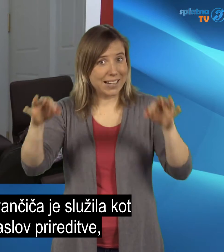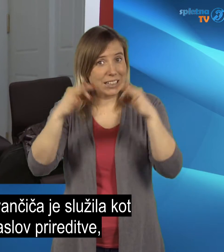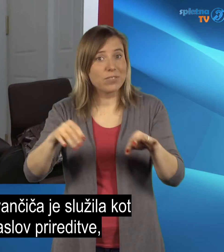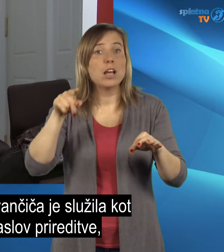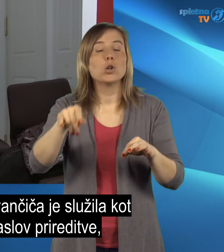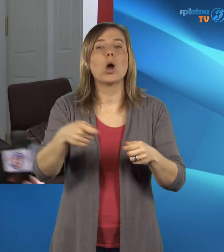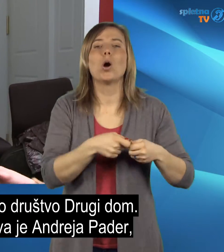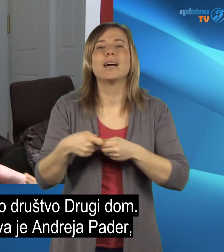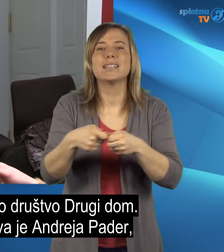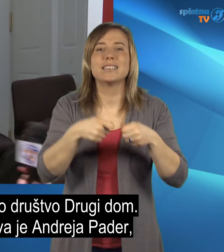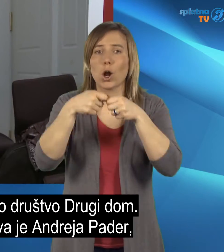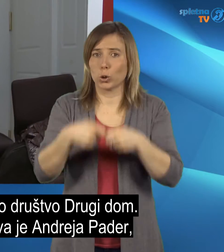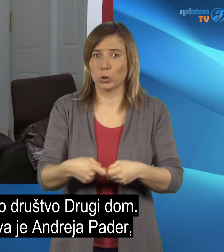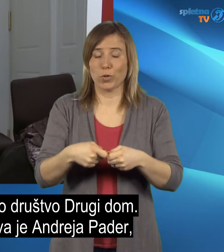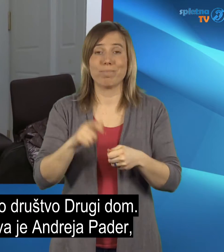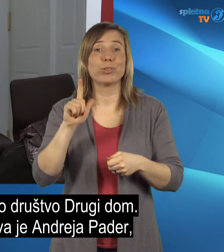dom.